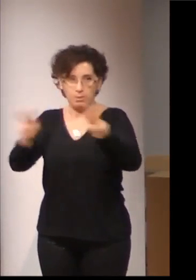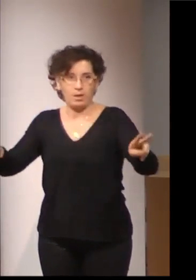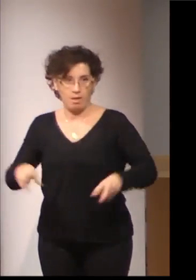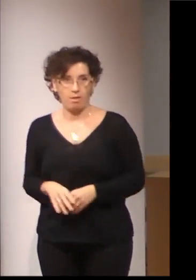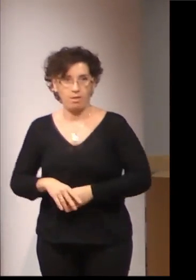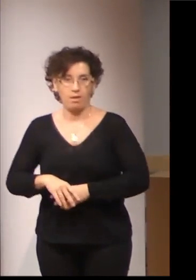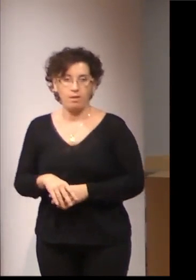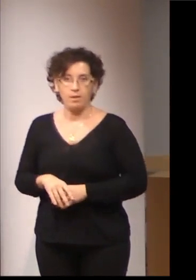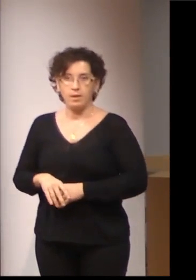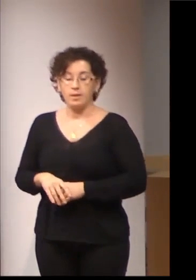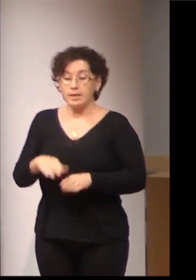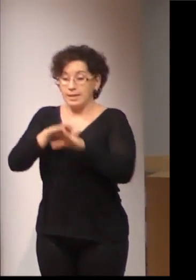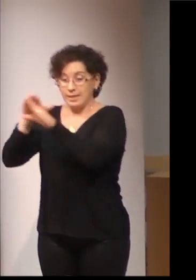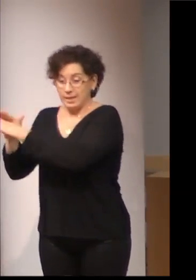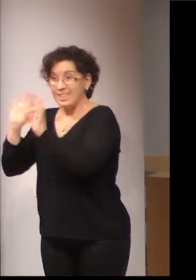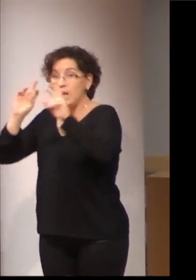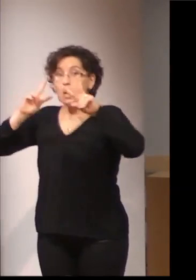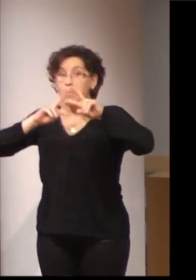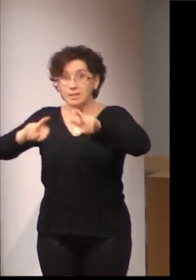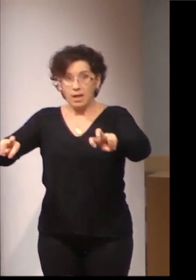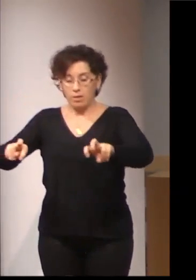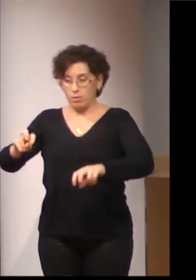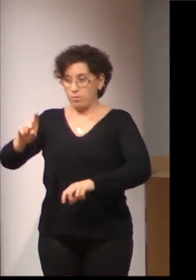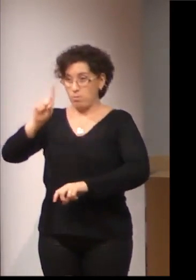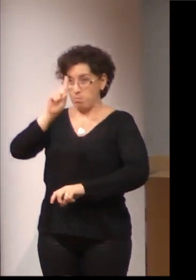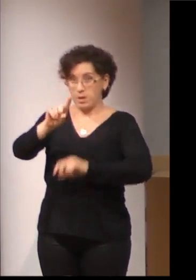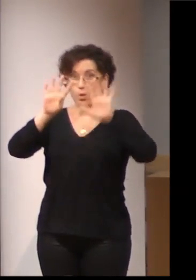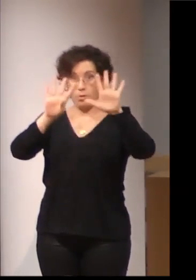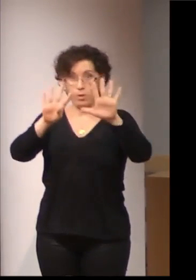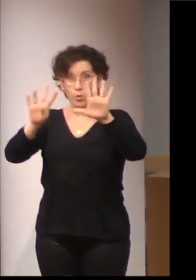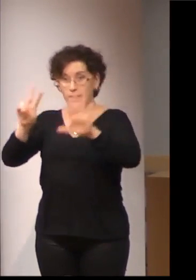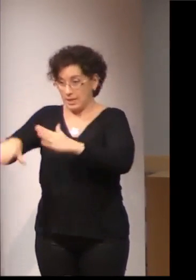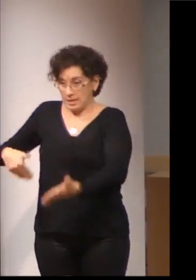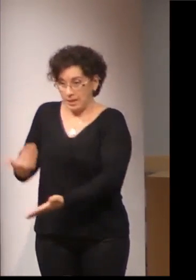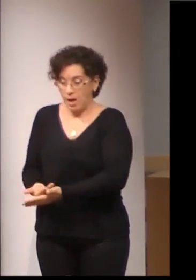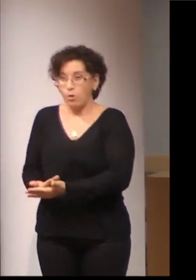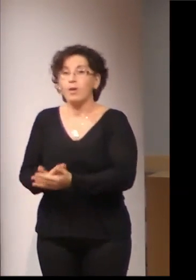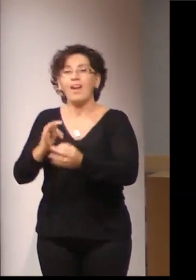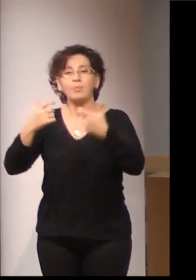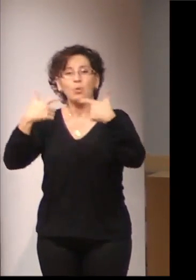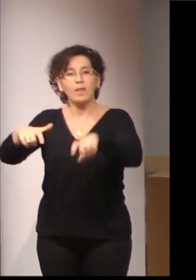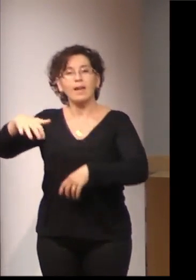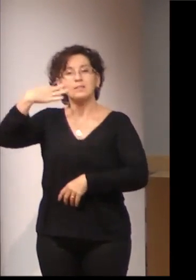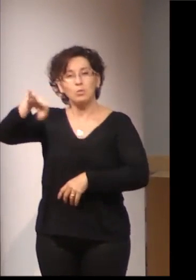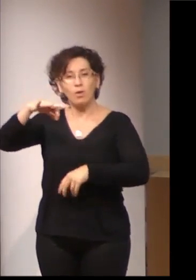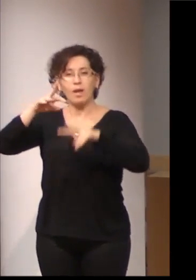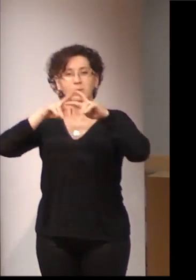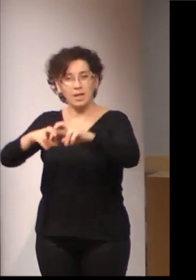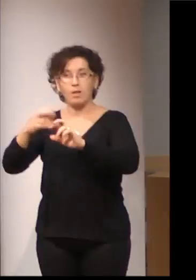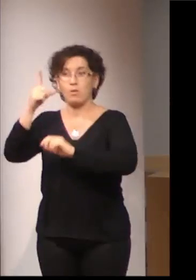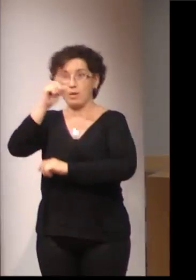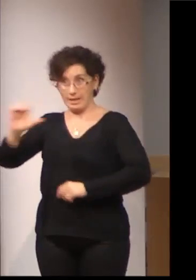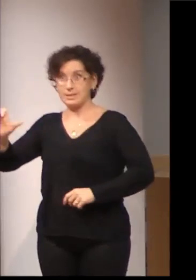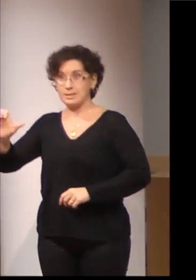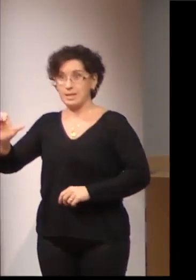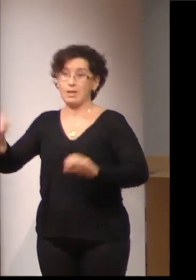Desde el punto de vista de la investigación, pues desde 1997 funciona en la Universidad de Valladolid, la unidad singular de investigación en lengua de signos